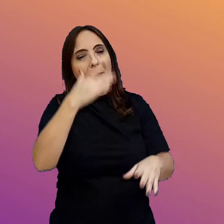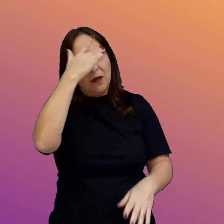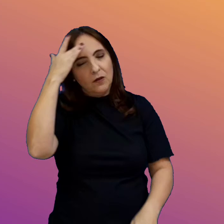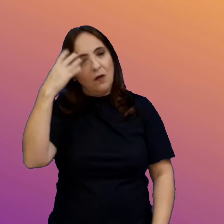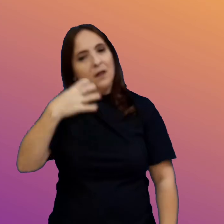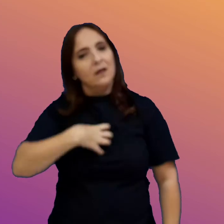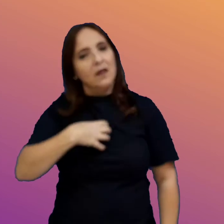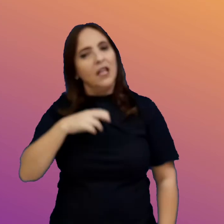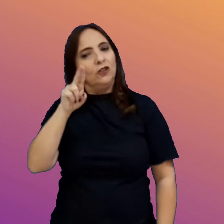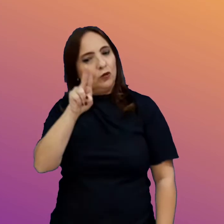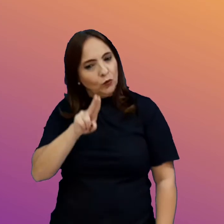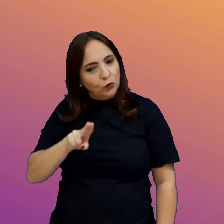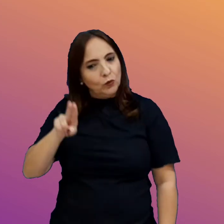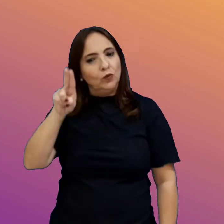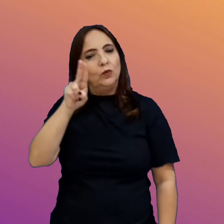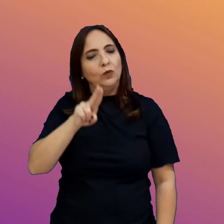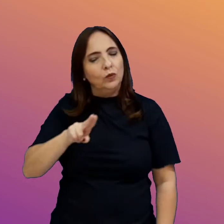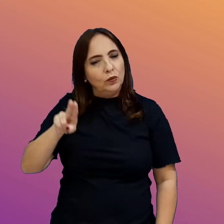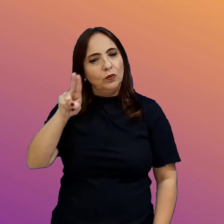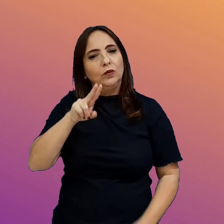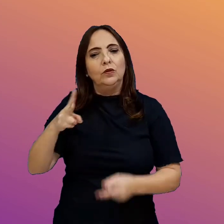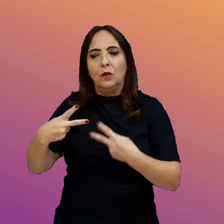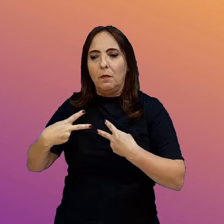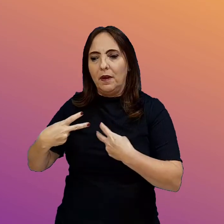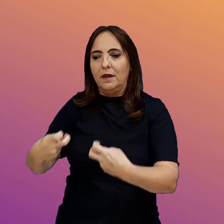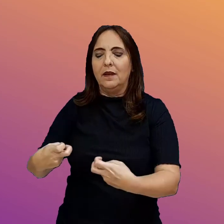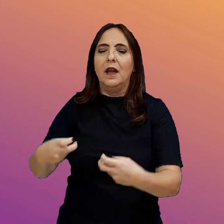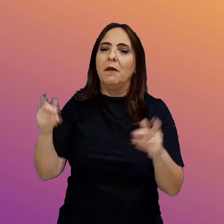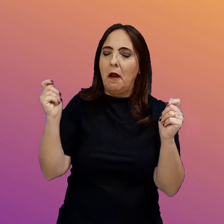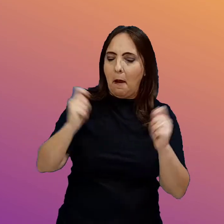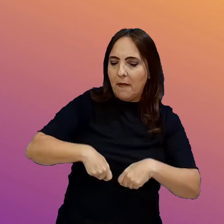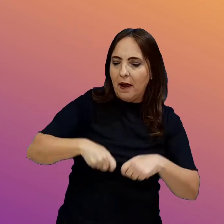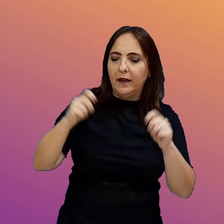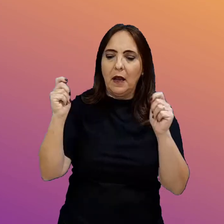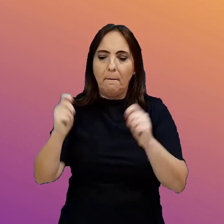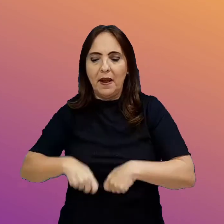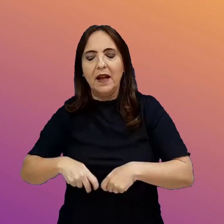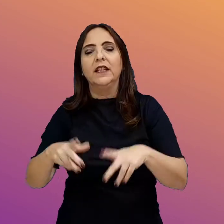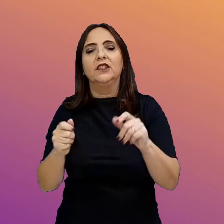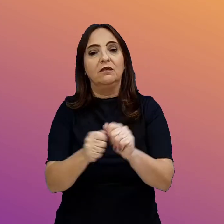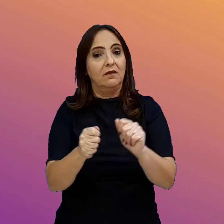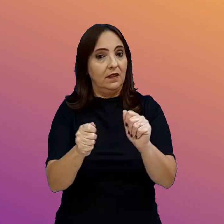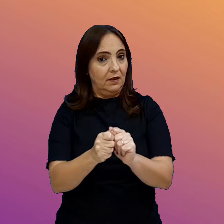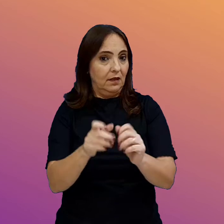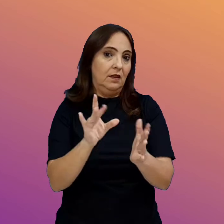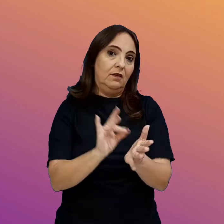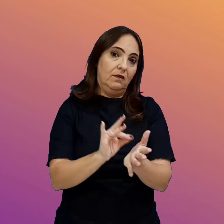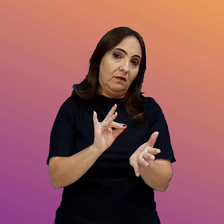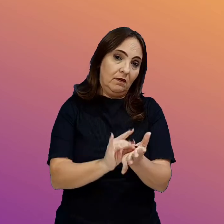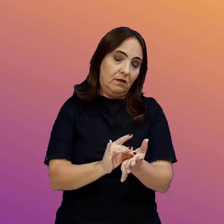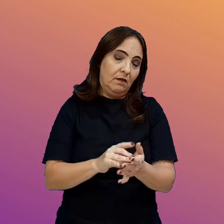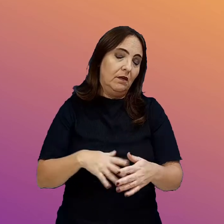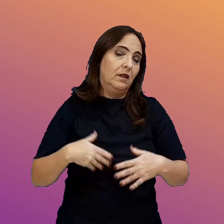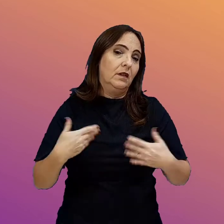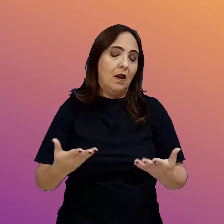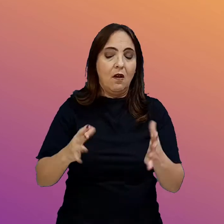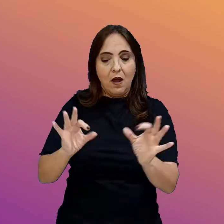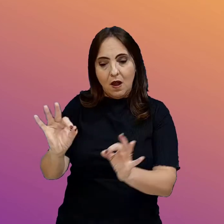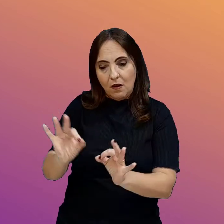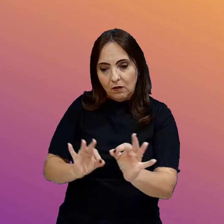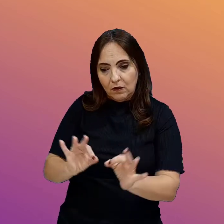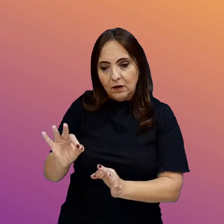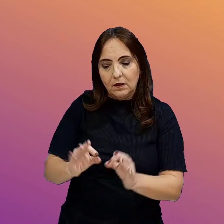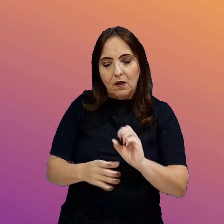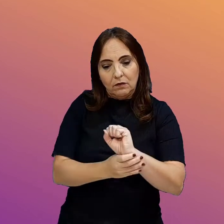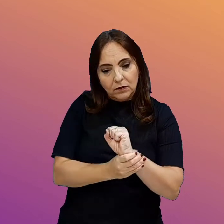parte, né? Você percebe que você é capaz de fazer alguma coisa. Então, a organização ela